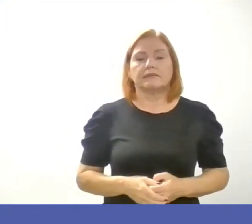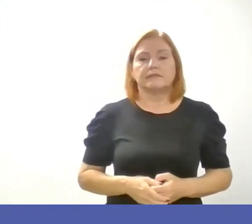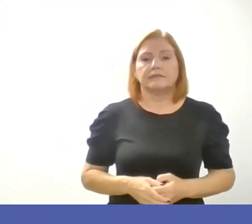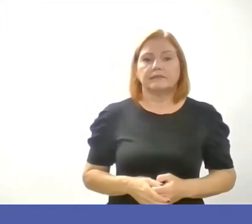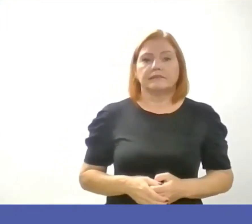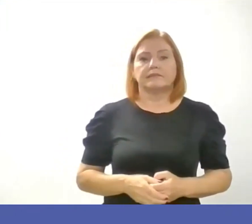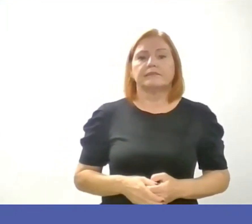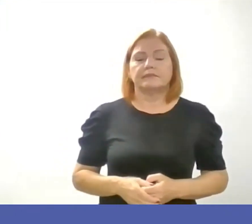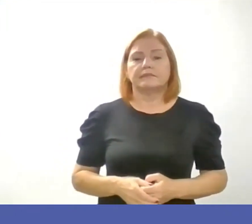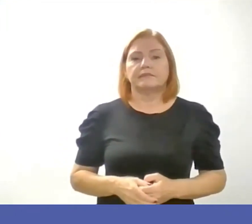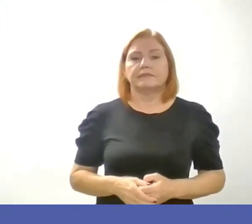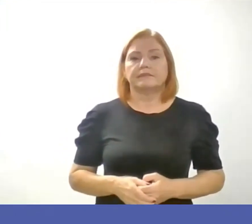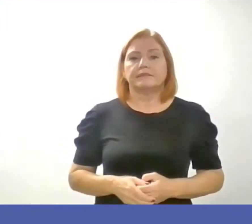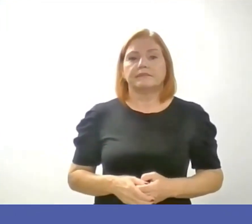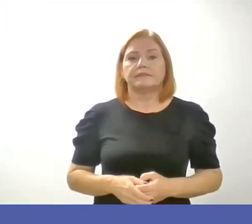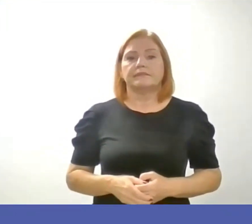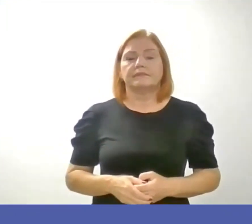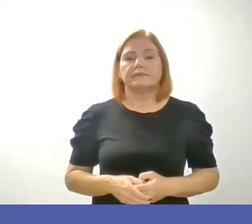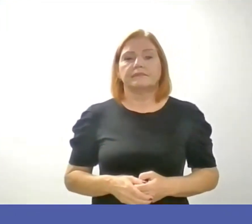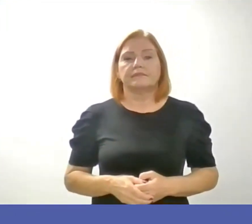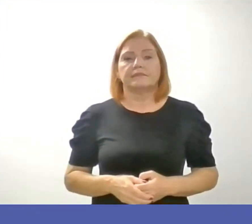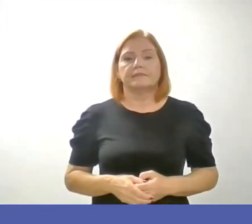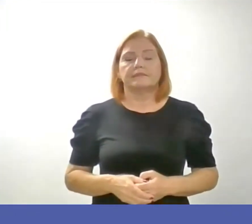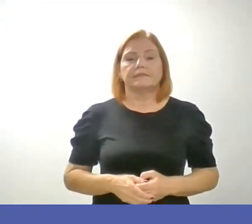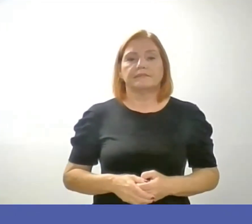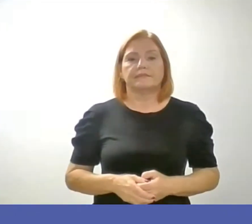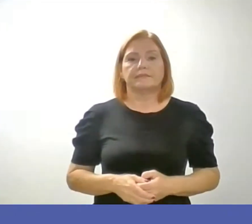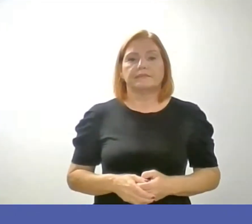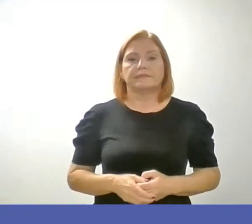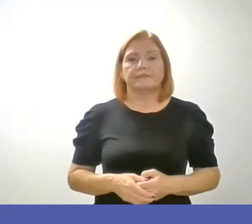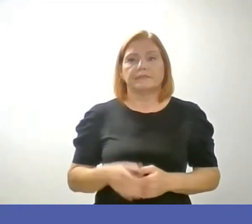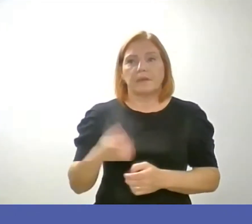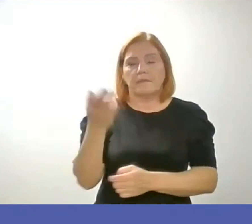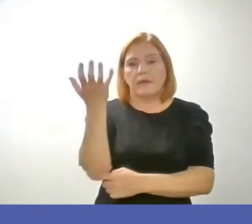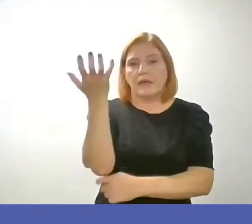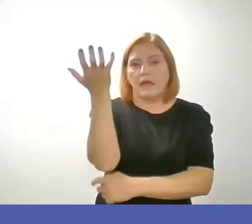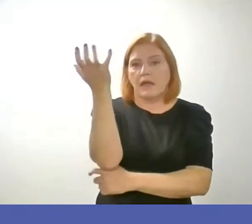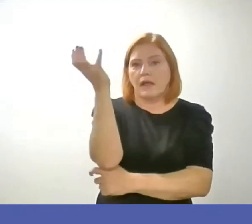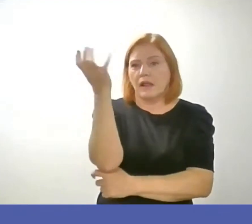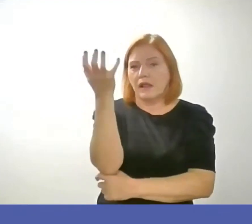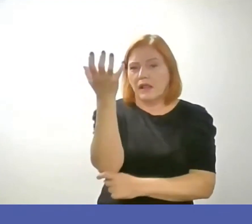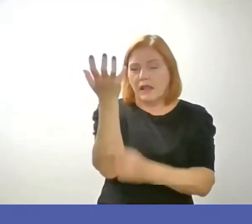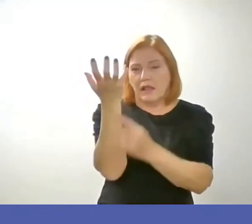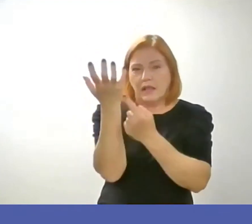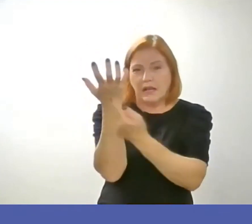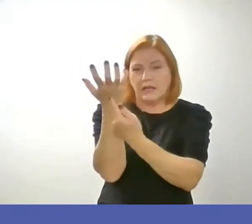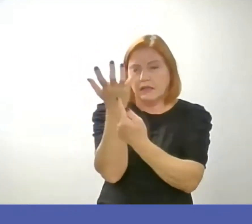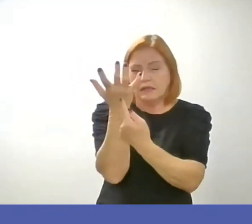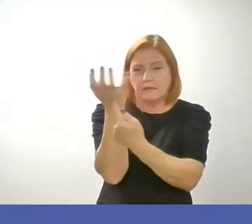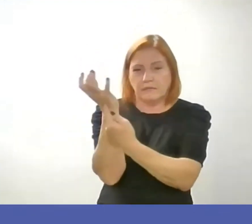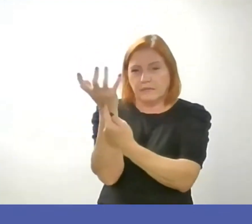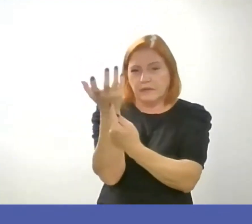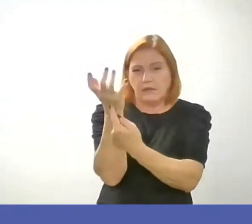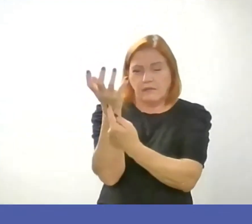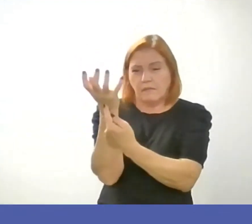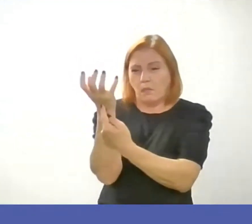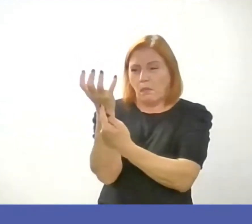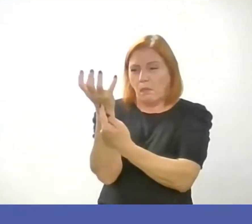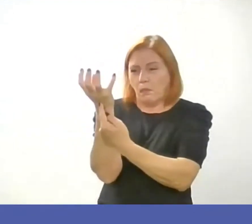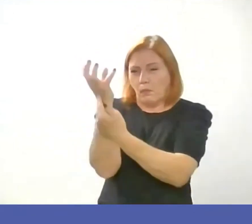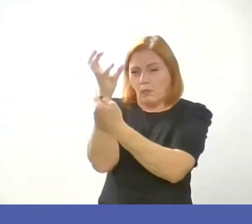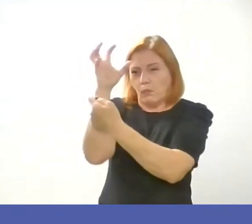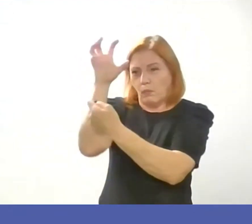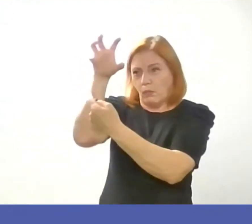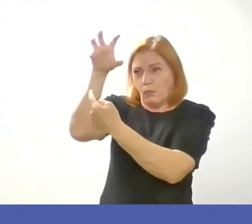E a sua lâmpada não apaga dessa mulher, porque ela trabalha até muito tarde, de noite, e a